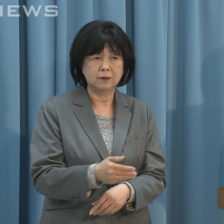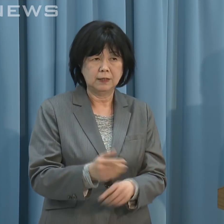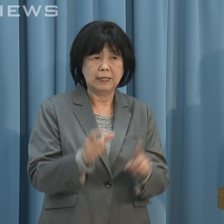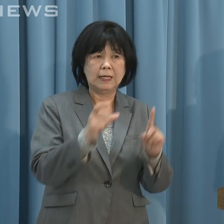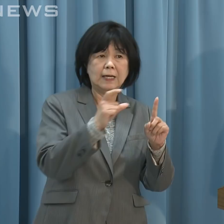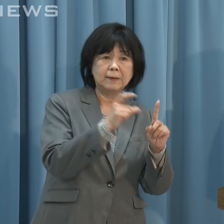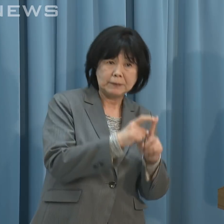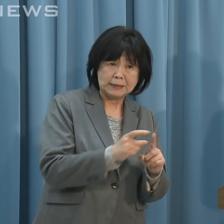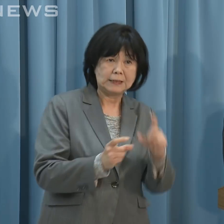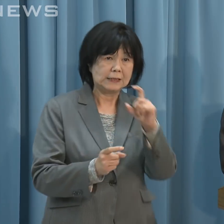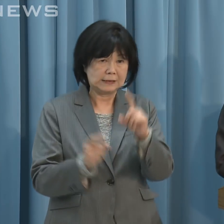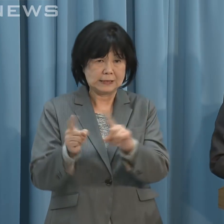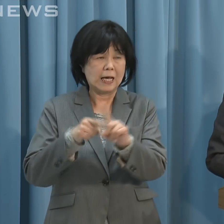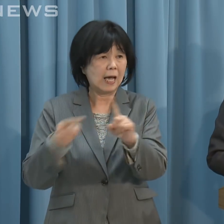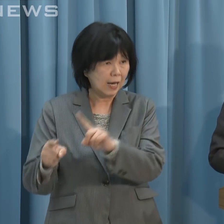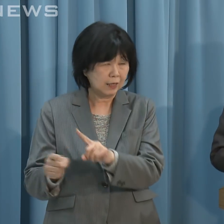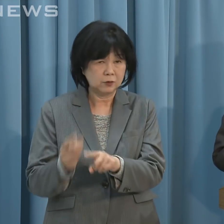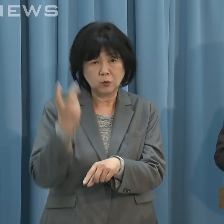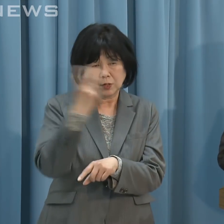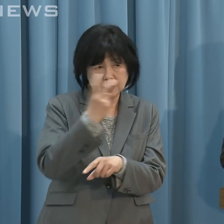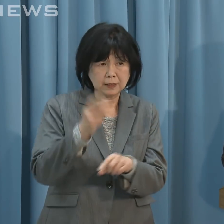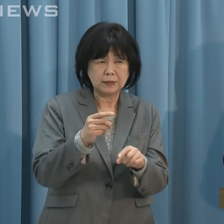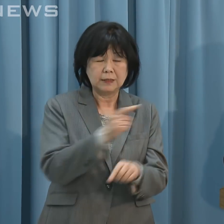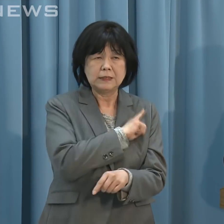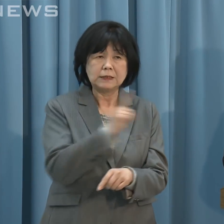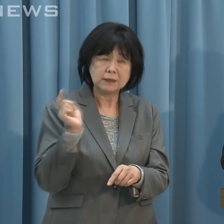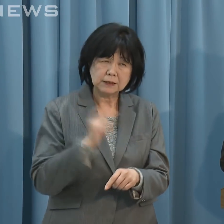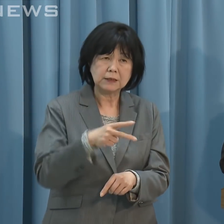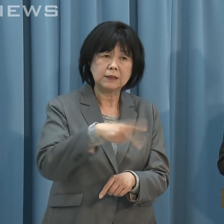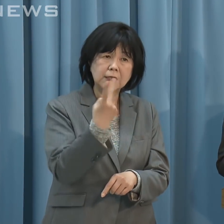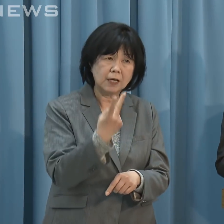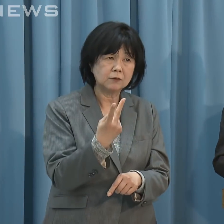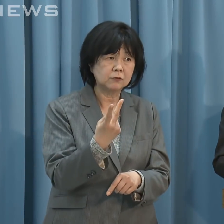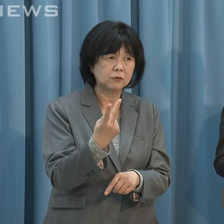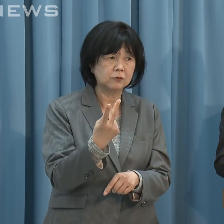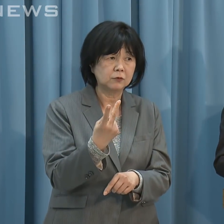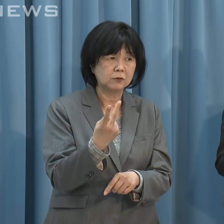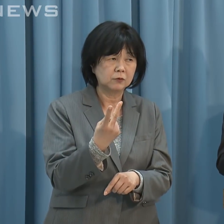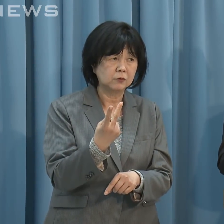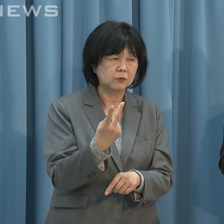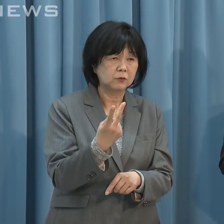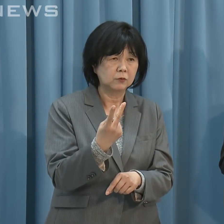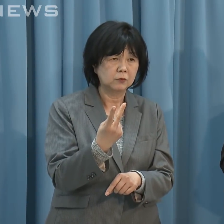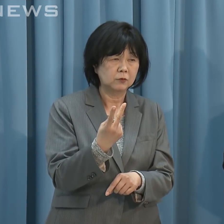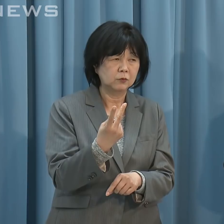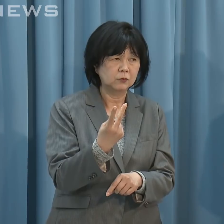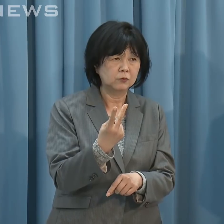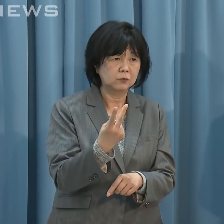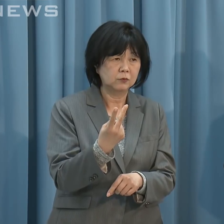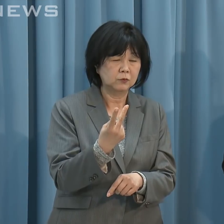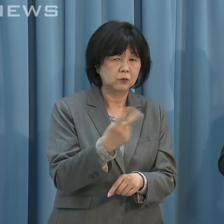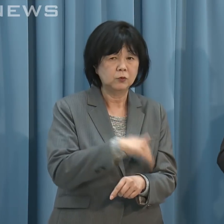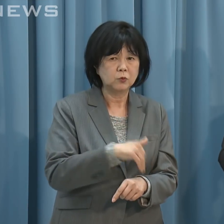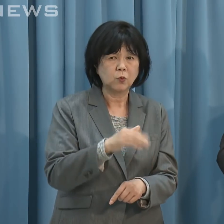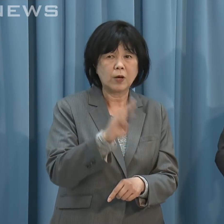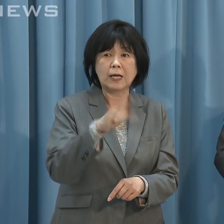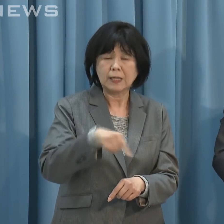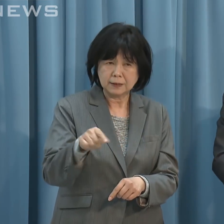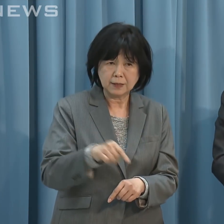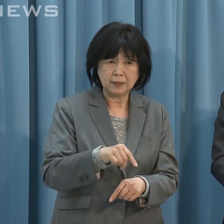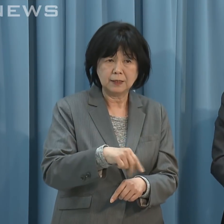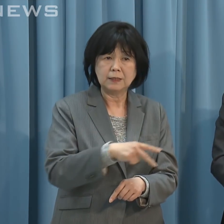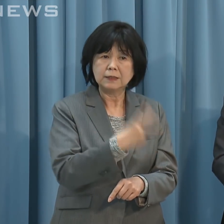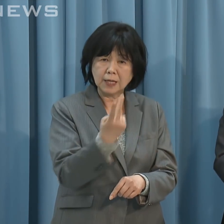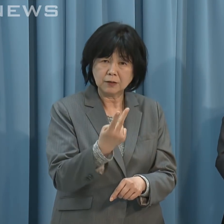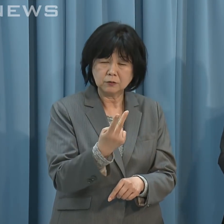査の体制については1日200件は県内で、福岡県内、福岡県の施